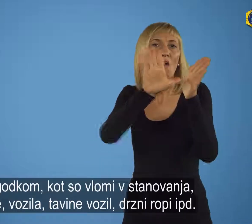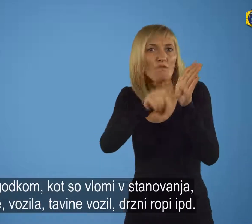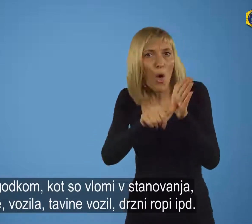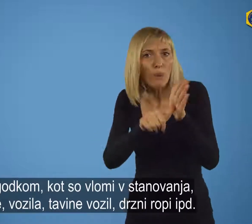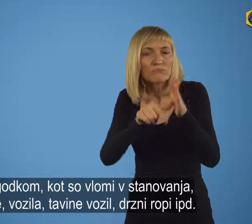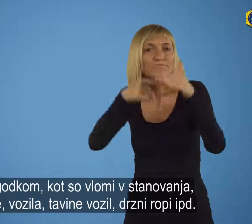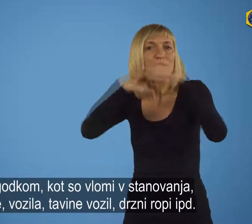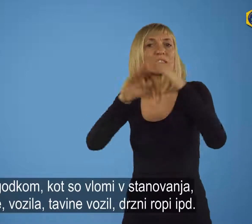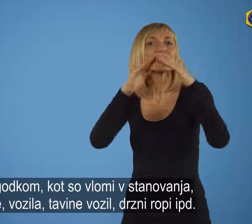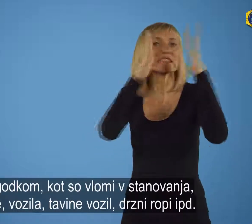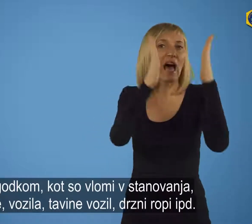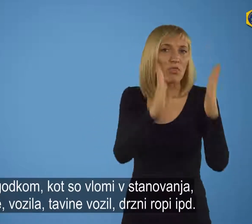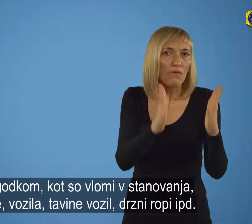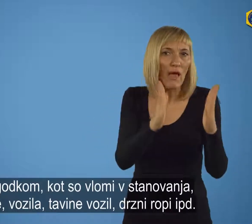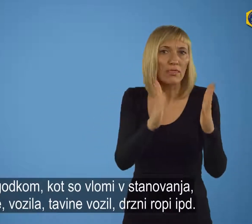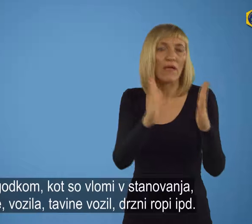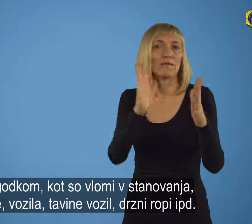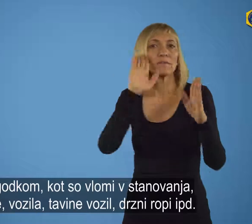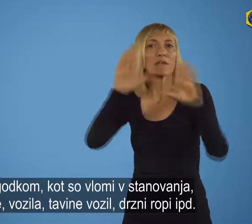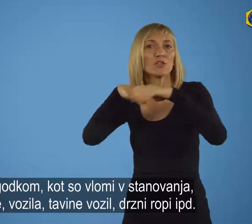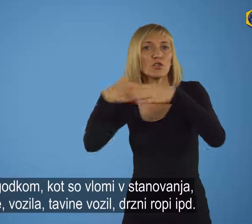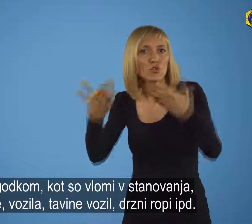vozil, drzni ropi in podobno.